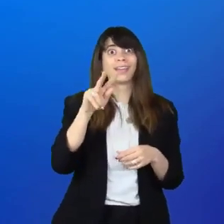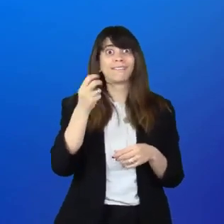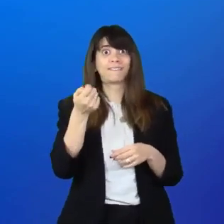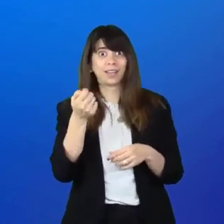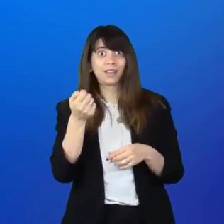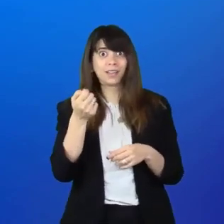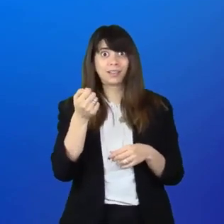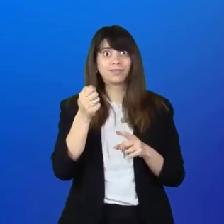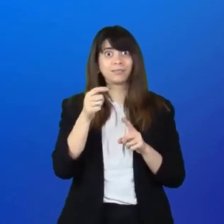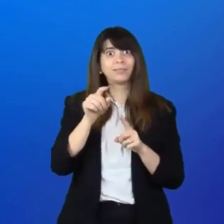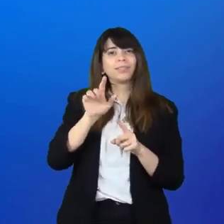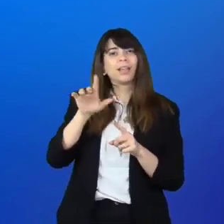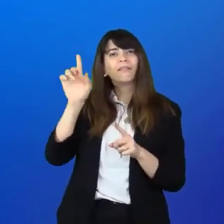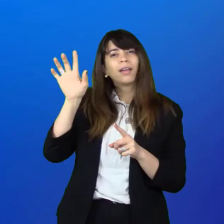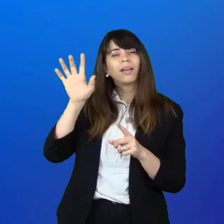Después pasé al Liceo Llava,